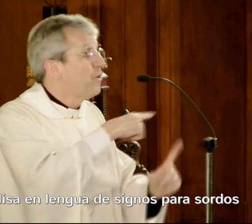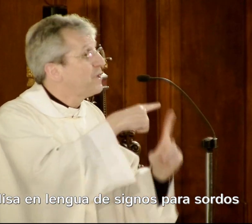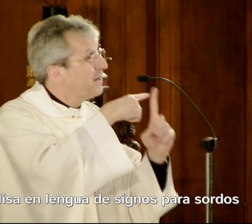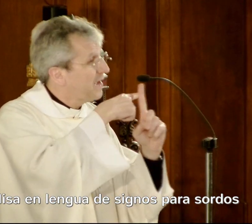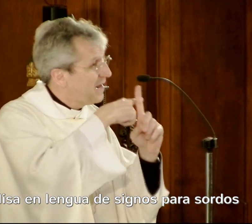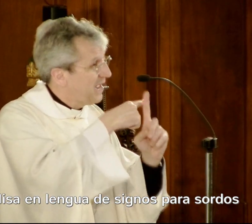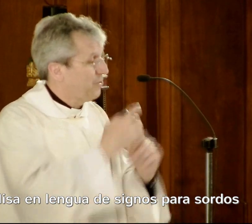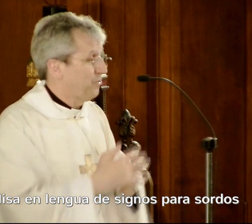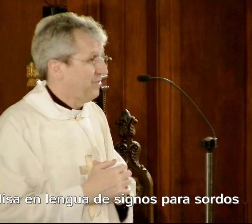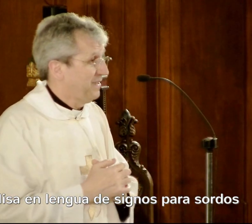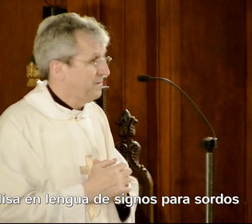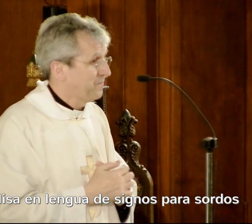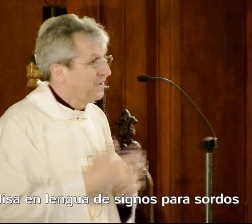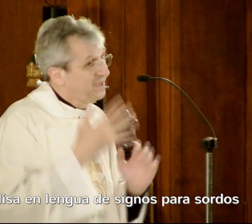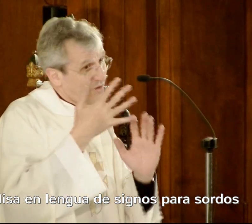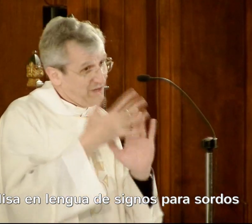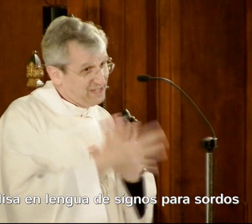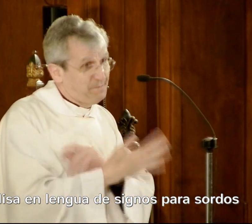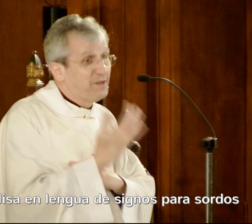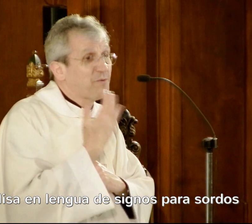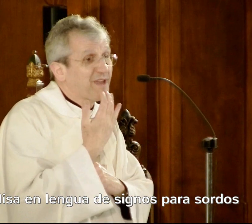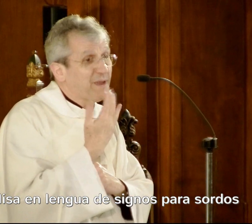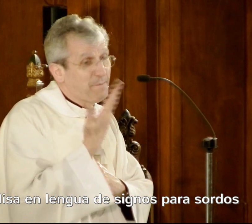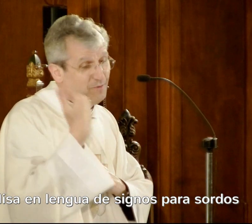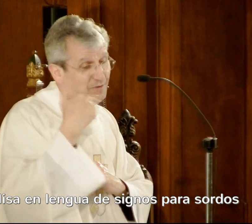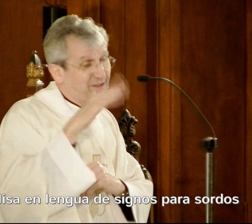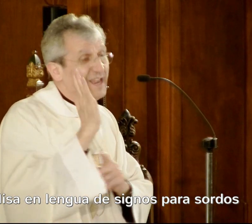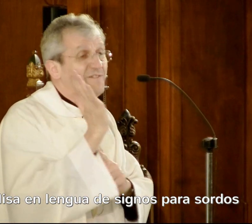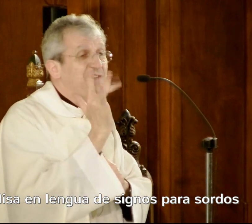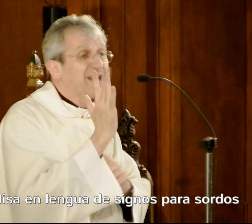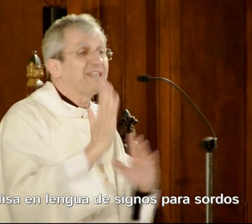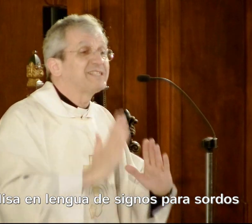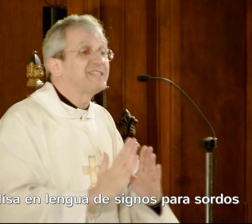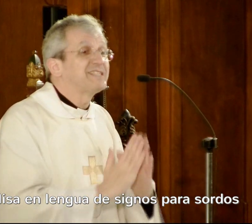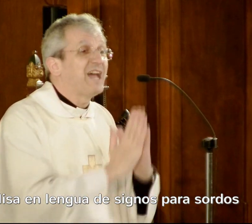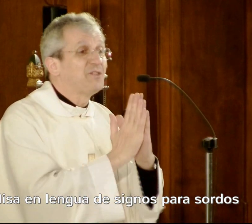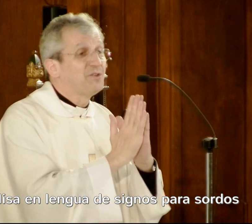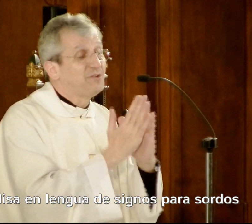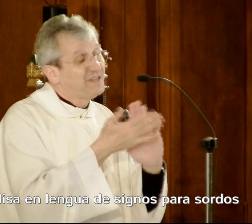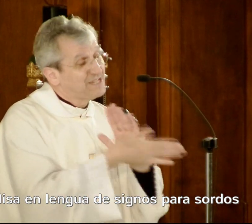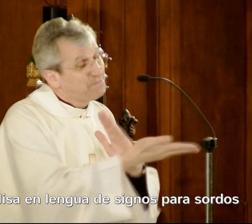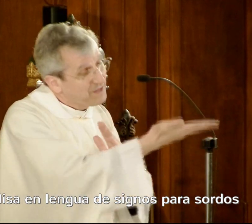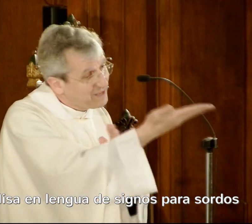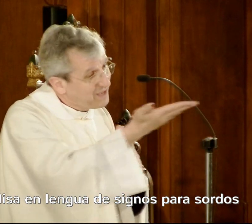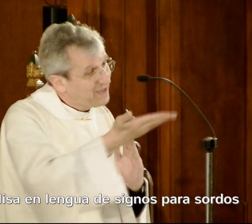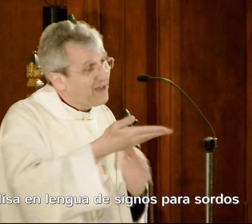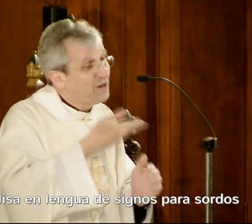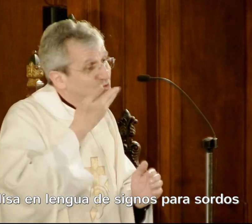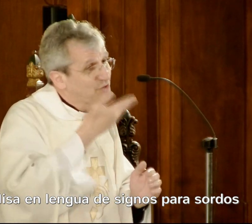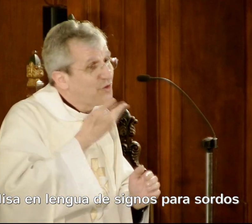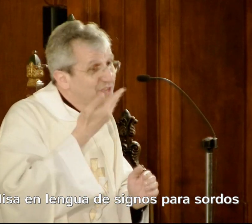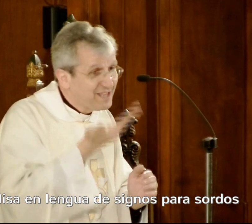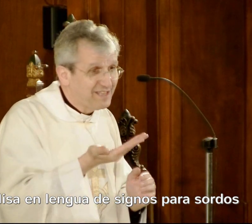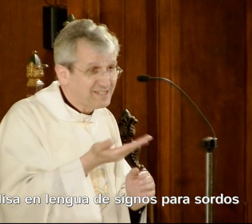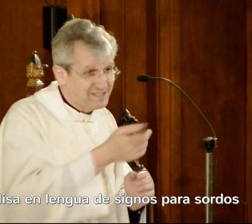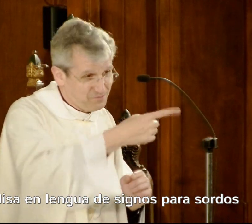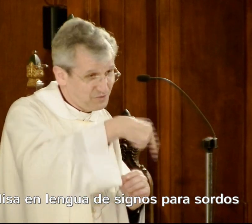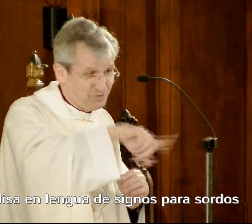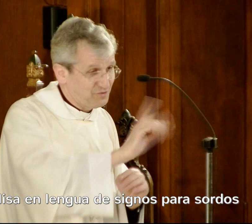morir en la cruz. Explico un ejemplo que el Viernes Santo expliqué a los oyentes, vosotros